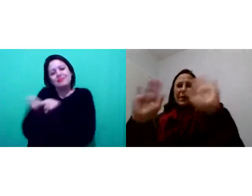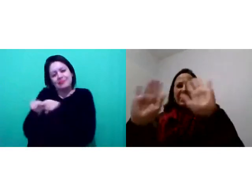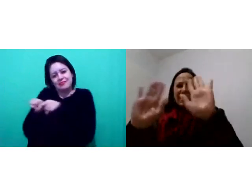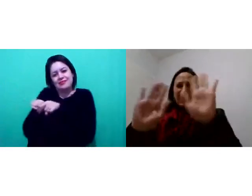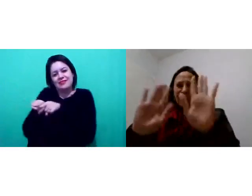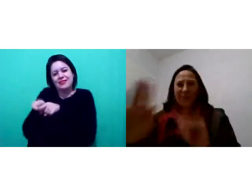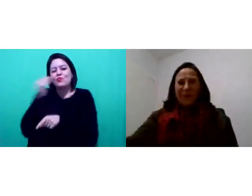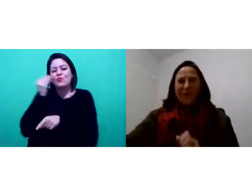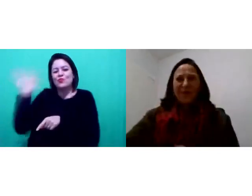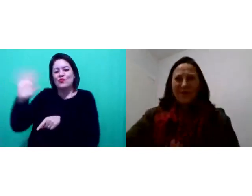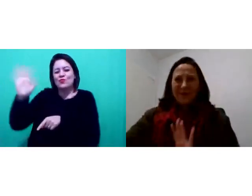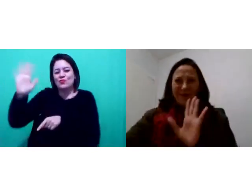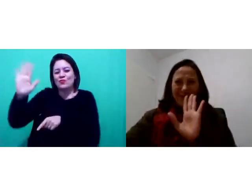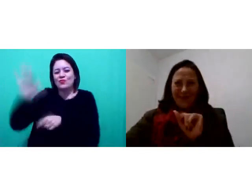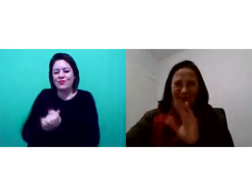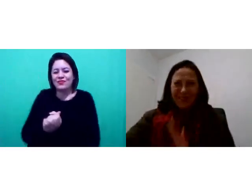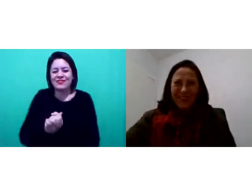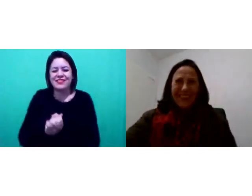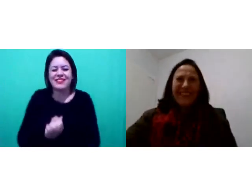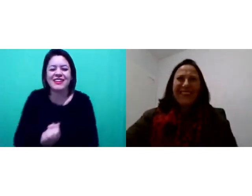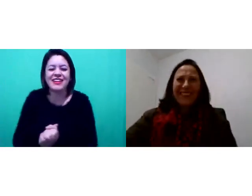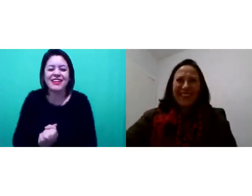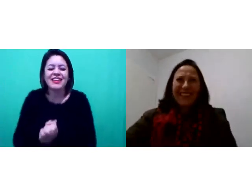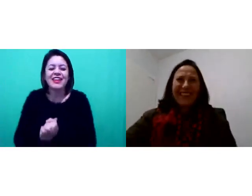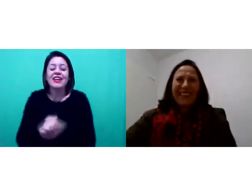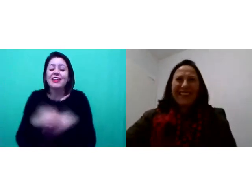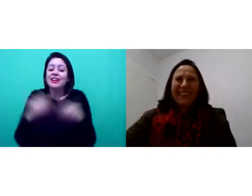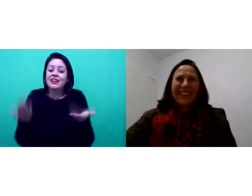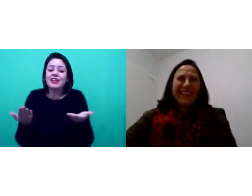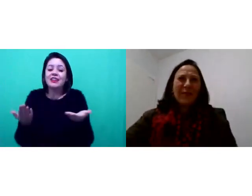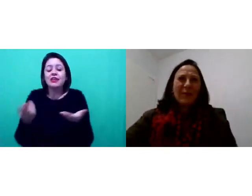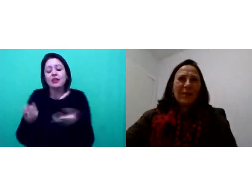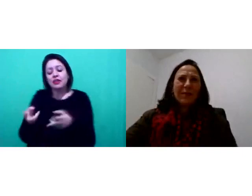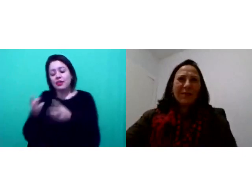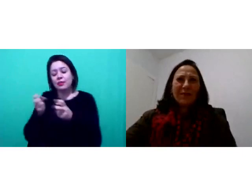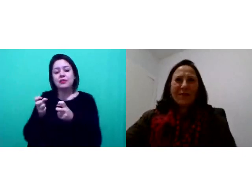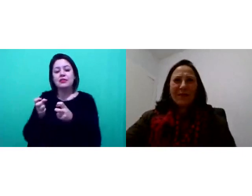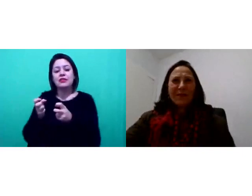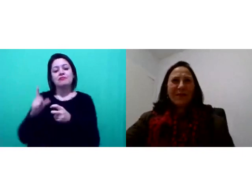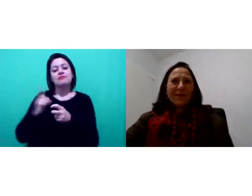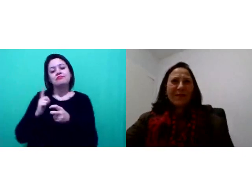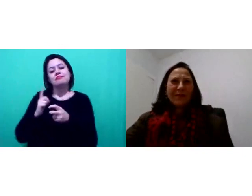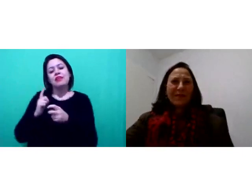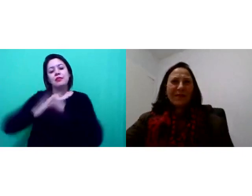né, ela é intérprete também. Tchau, Aline. Tchau, tchau.